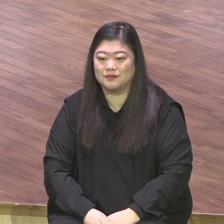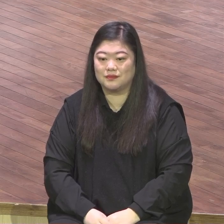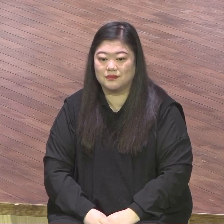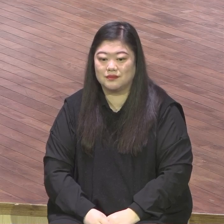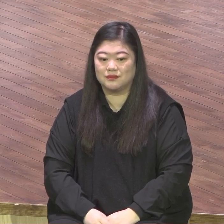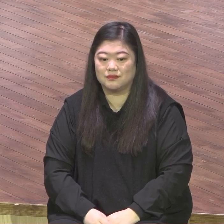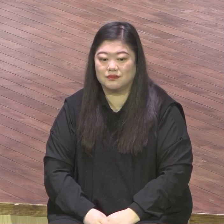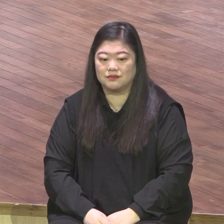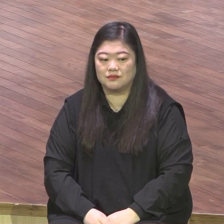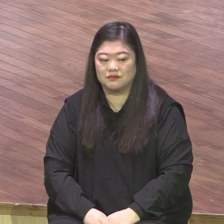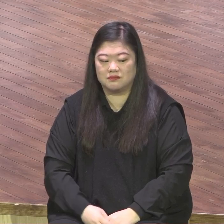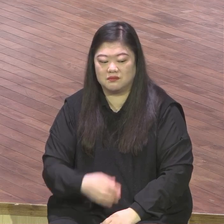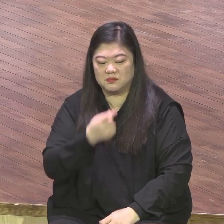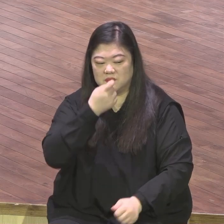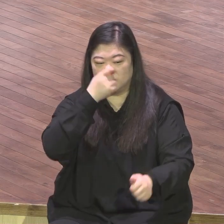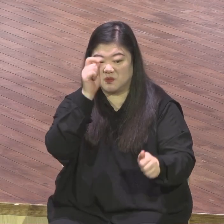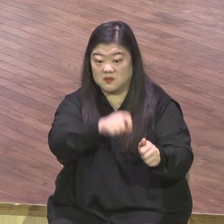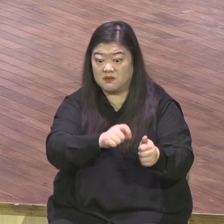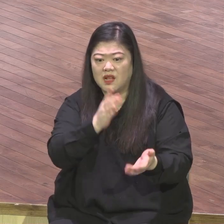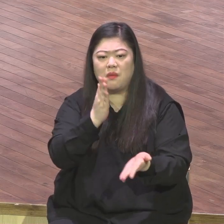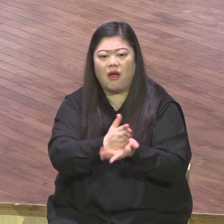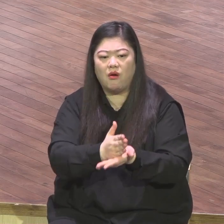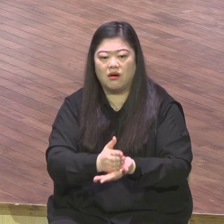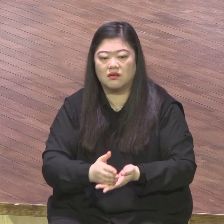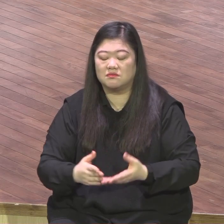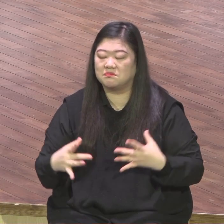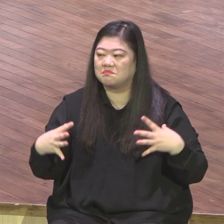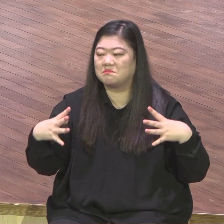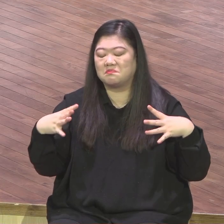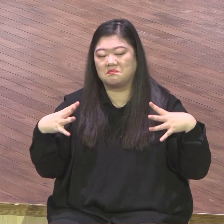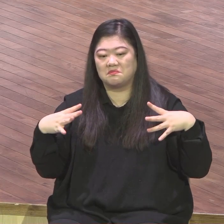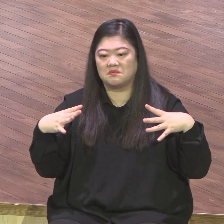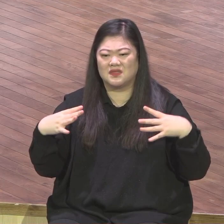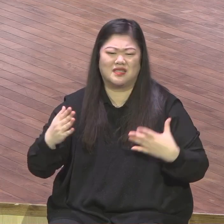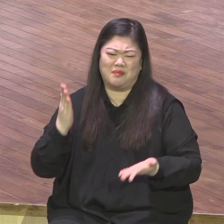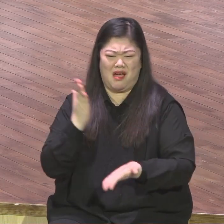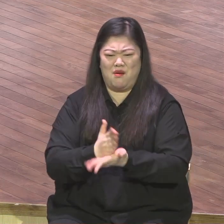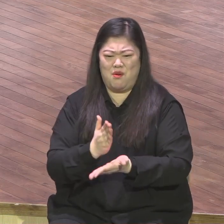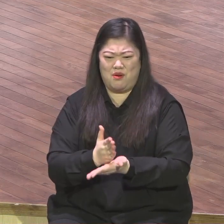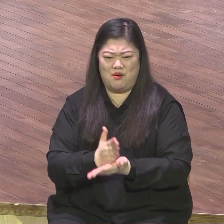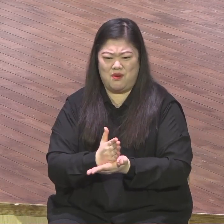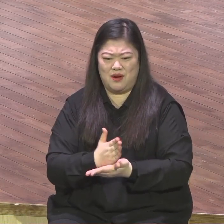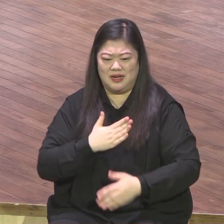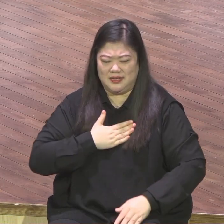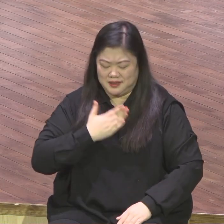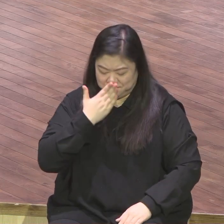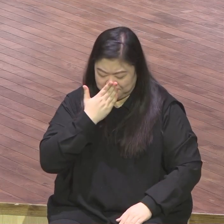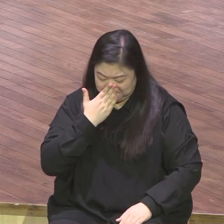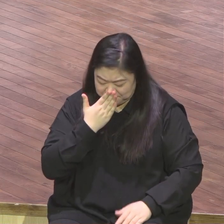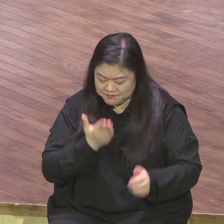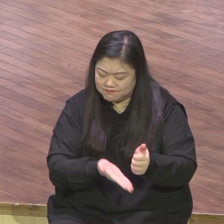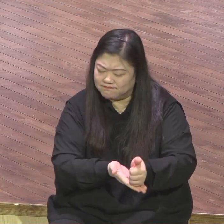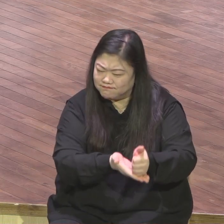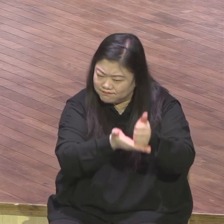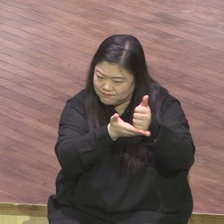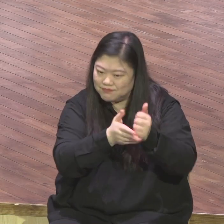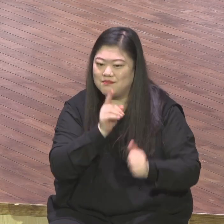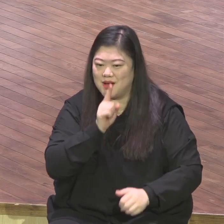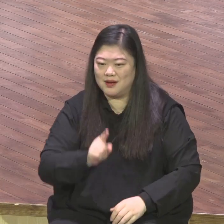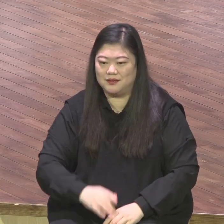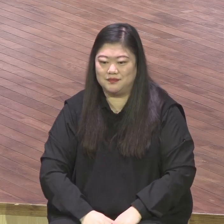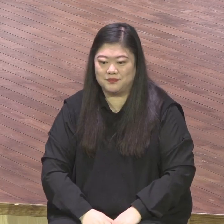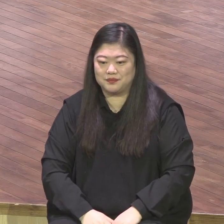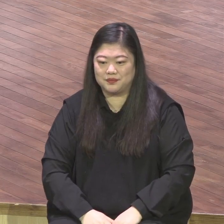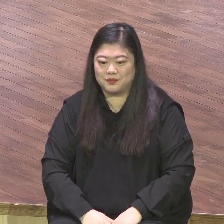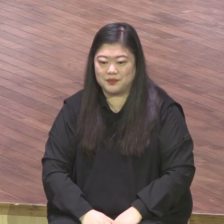잘난 척 하지 말고 똑똑한 척 하지 말고 서로 섬기라. 보면 1절 내용을 보면